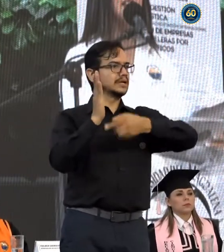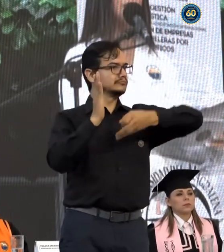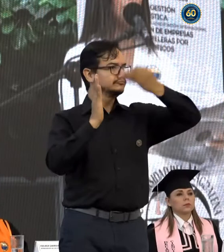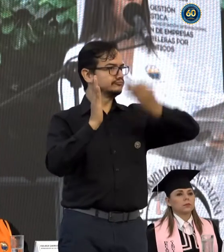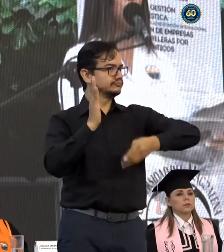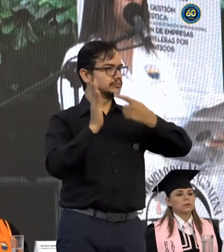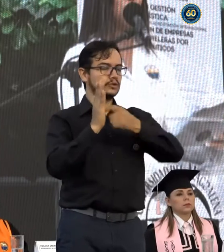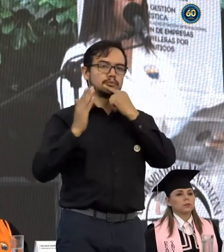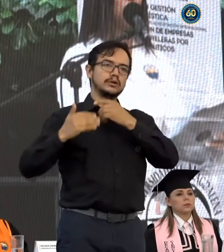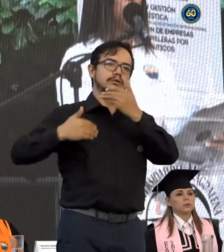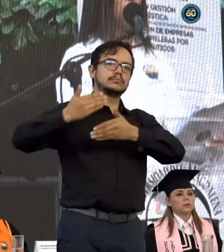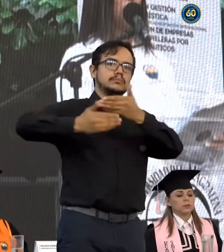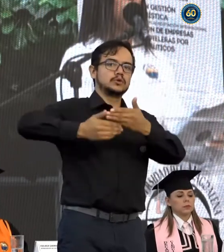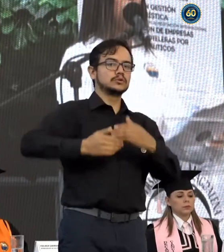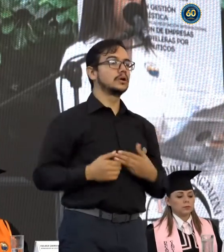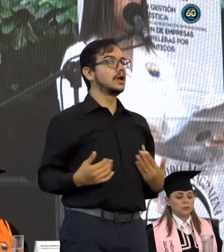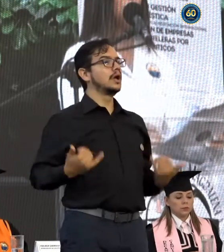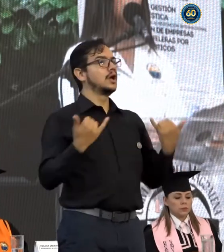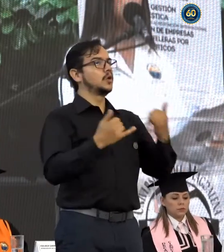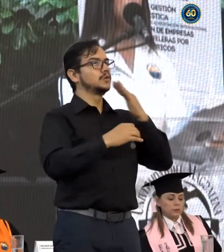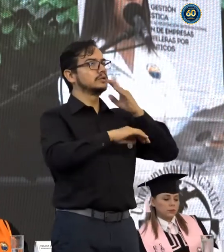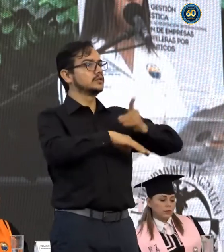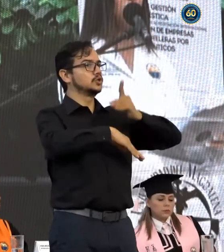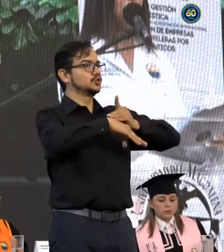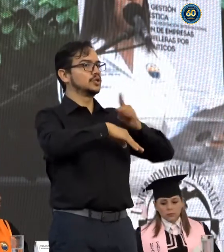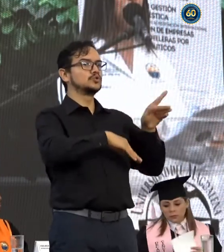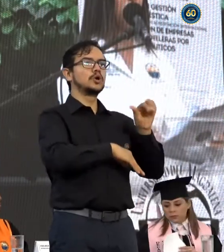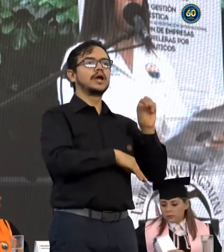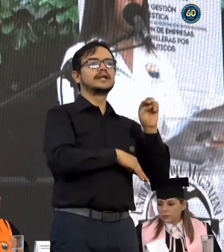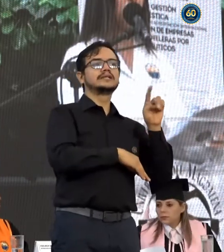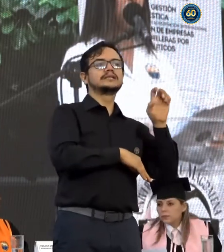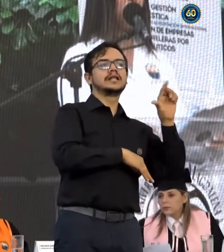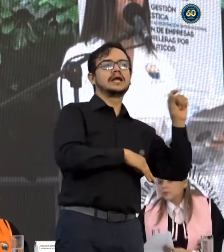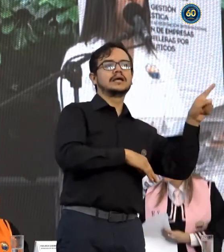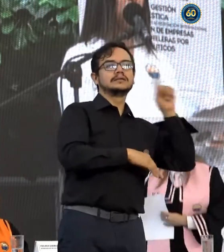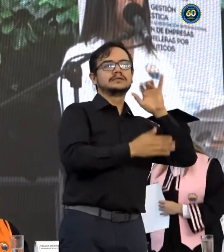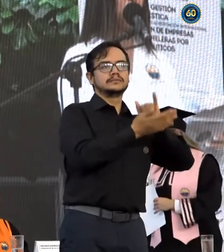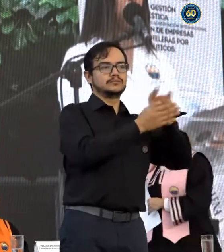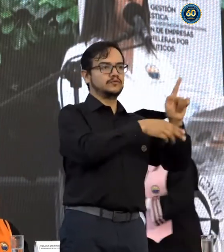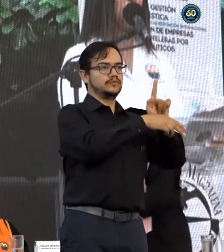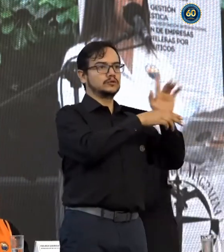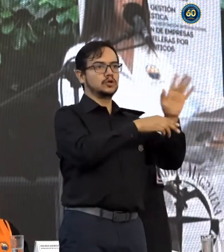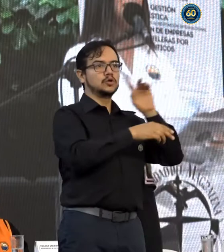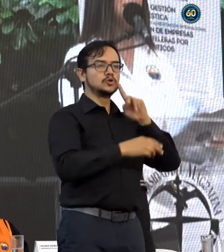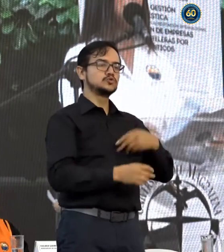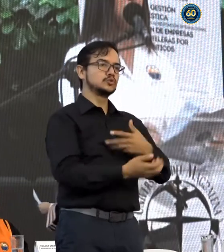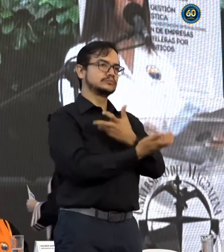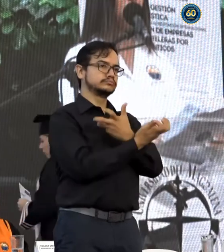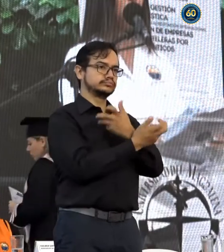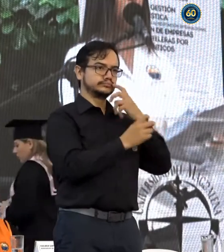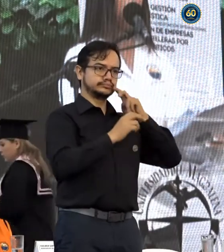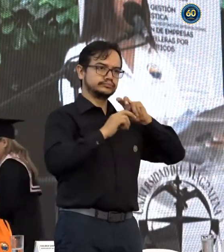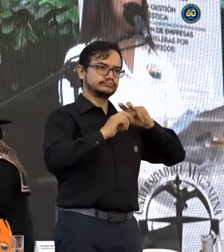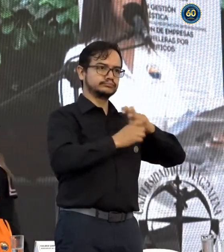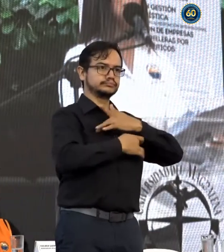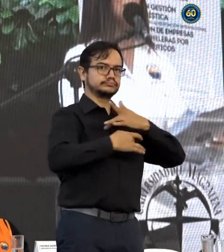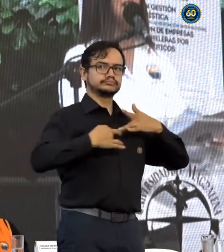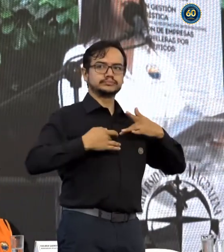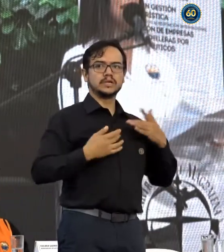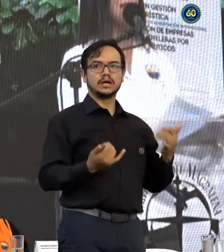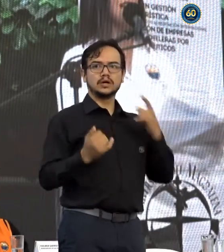consecutivo a continuación la doctora Ángela Romero Cárdenas decana de la facultad de ciencias de la salud hace lectura de